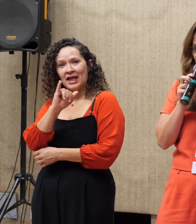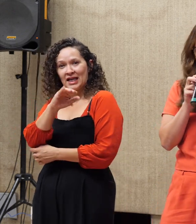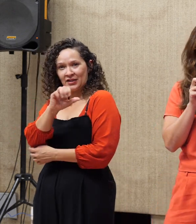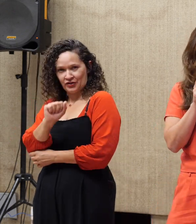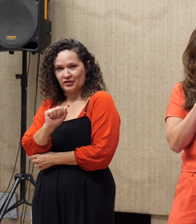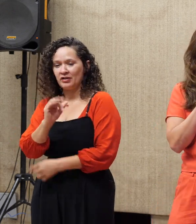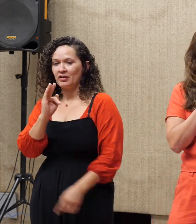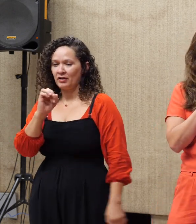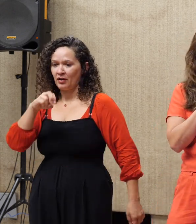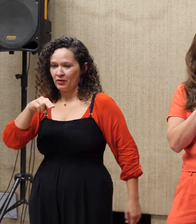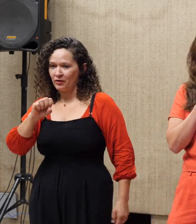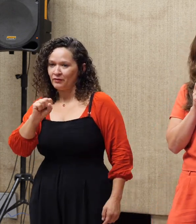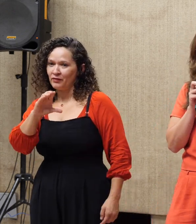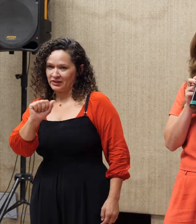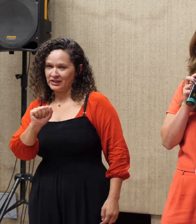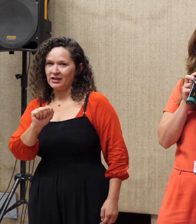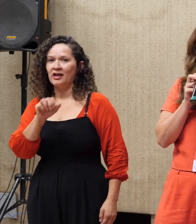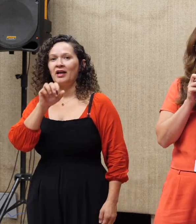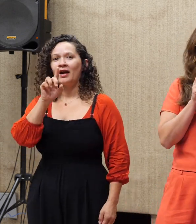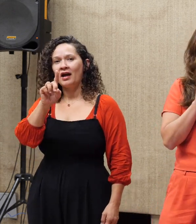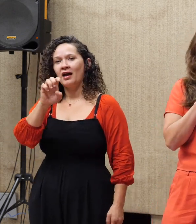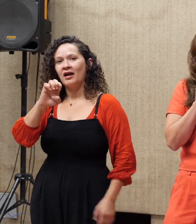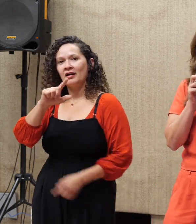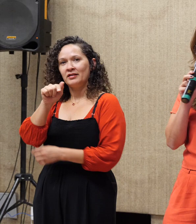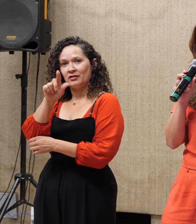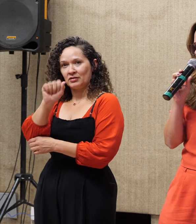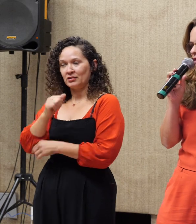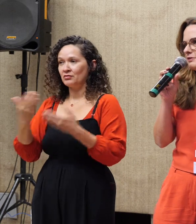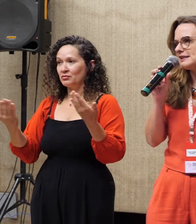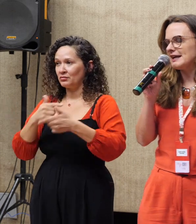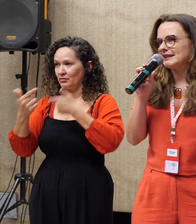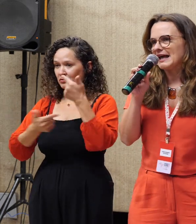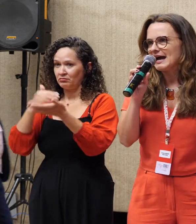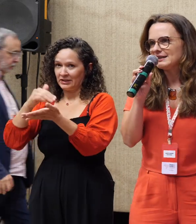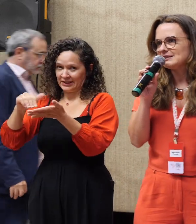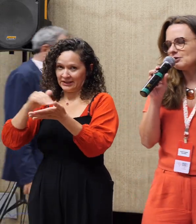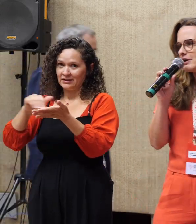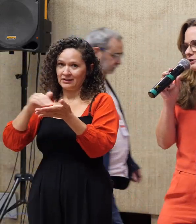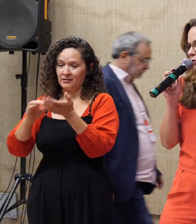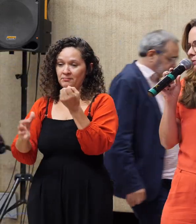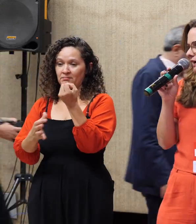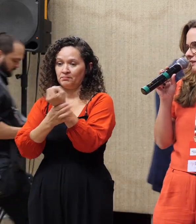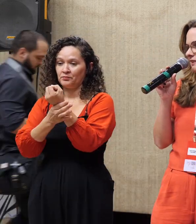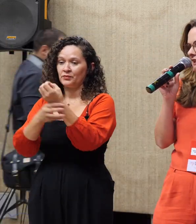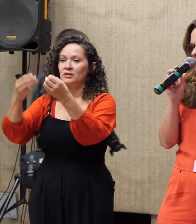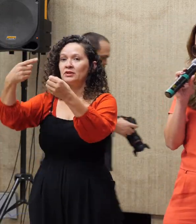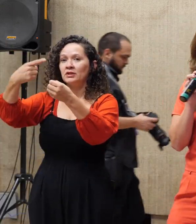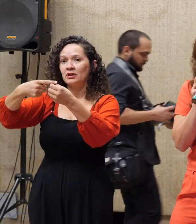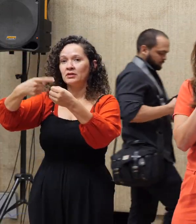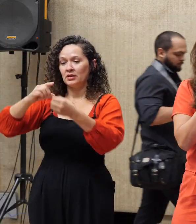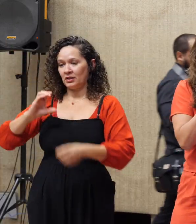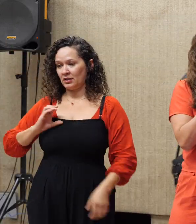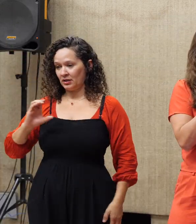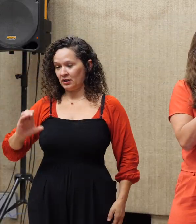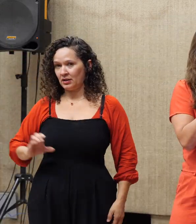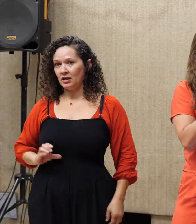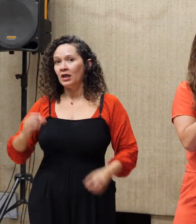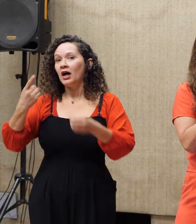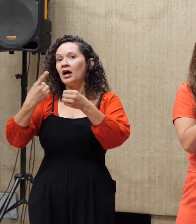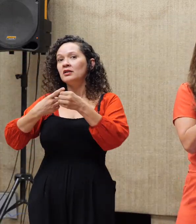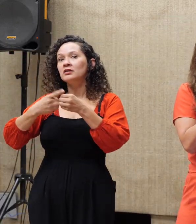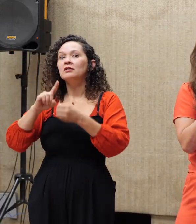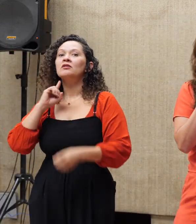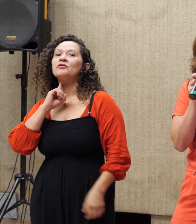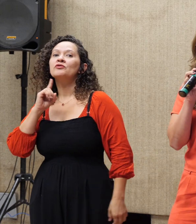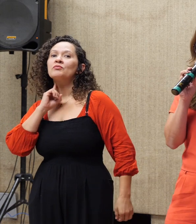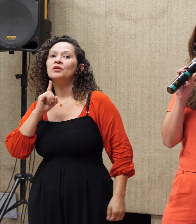Fonseca Paiva Delgado, Letícia Delgado. Eu, atualmente, eu estou como secretária de Segurança Urbana e Cidadania da cidade de Juiz